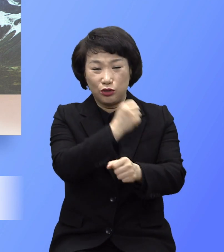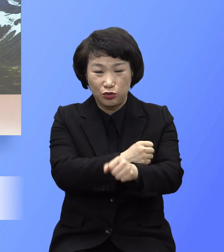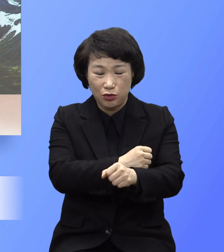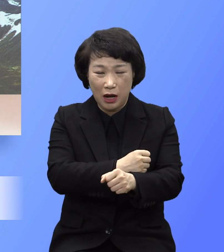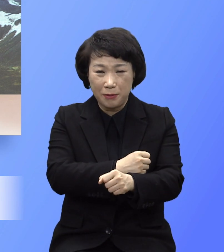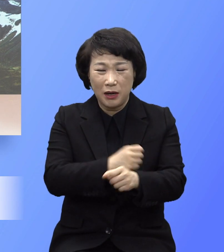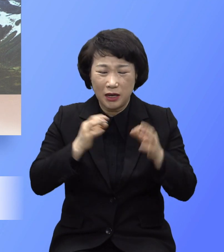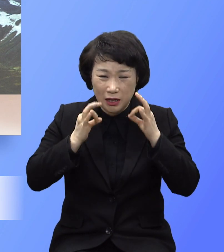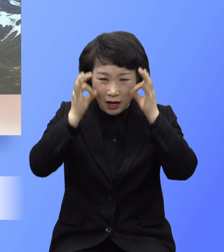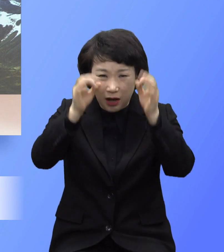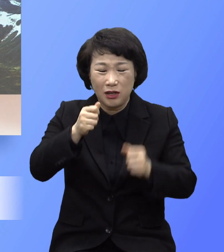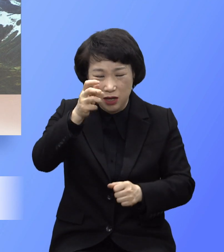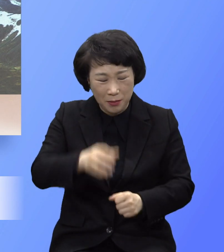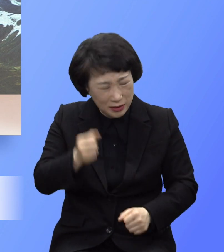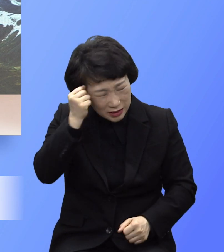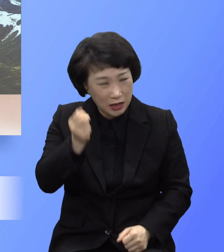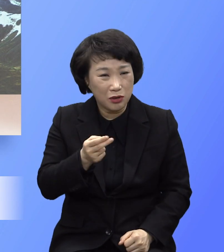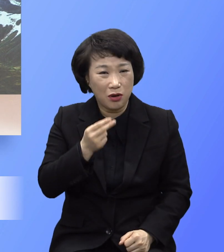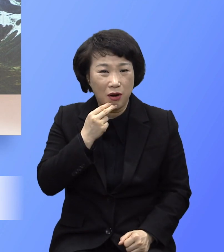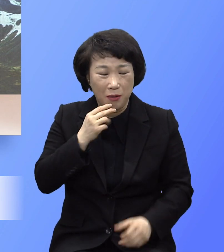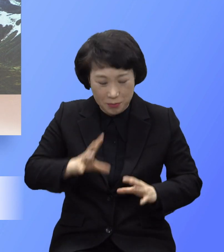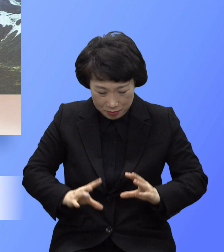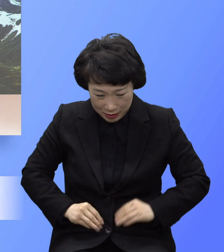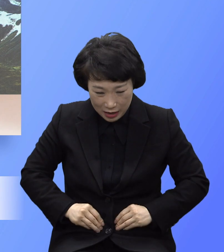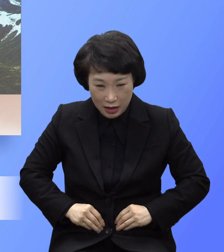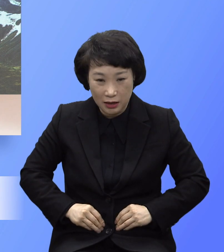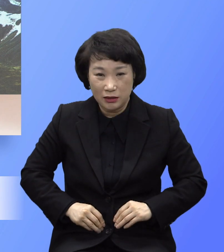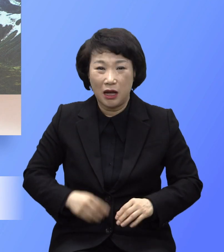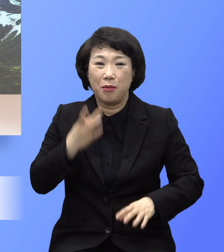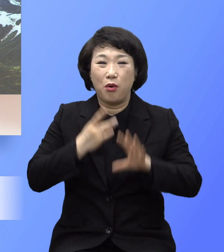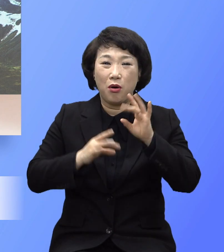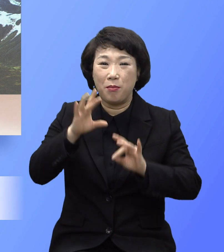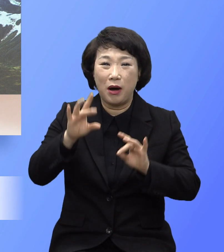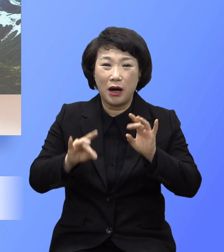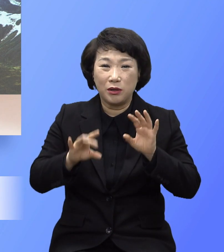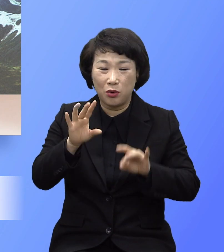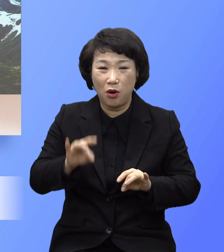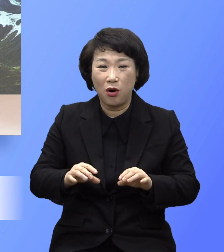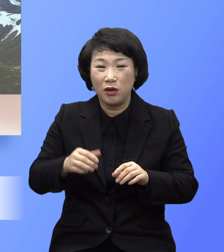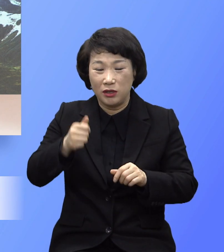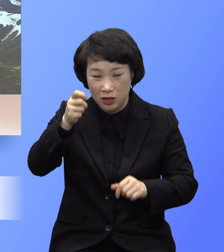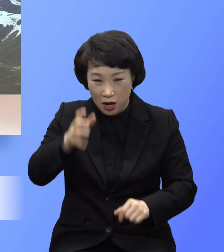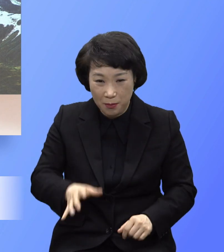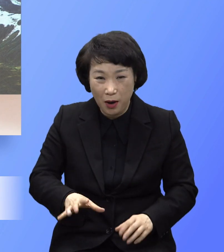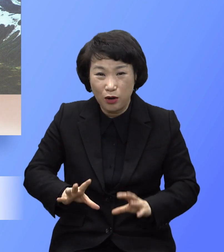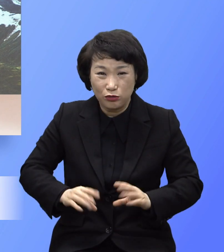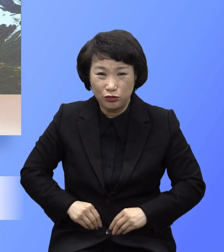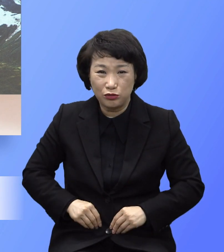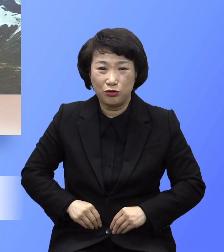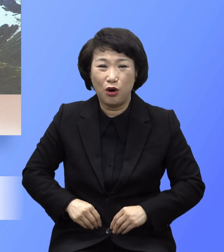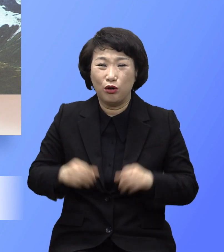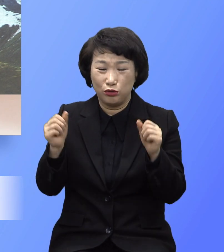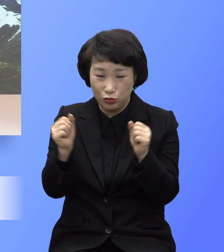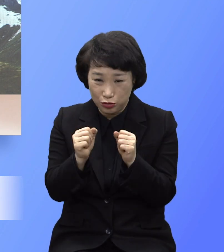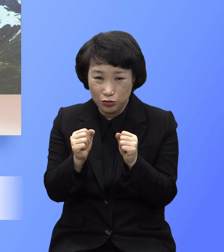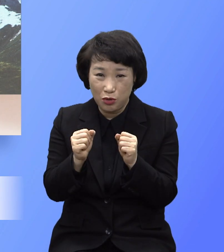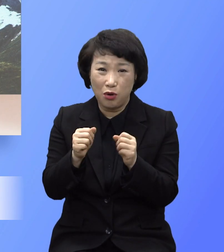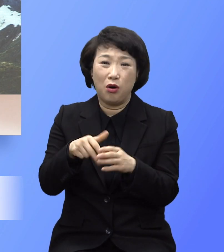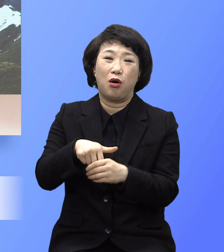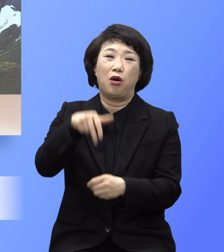수고하며 애쓰며 여러 번 자지 못하고 줄이며 목마르고 여러 번 굶고